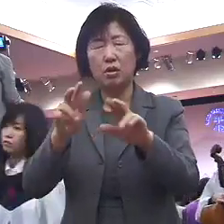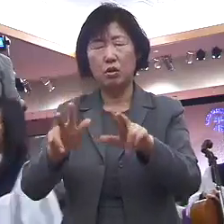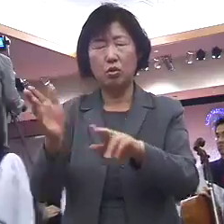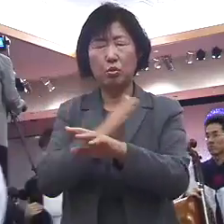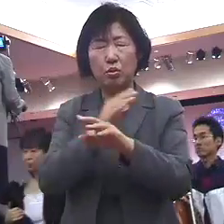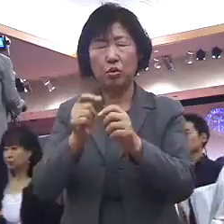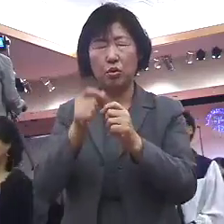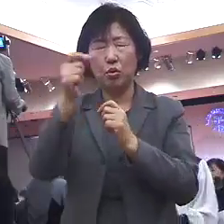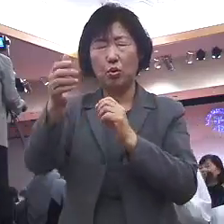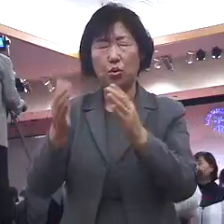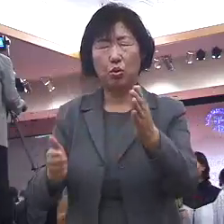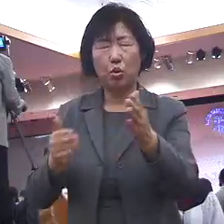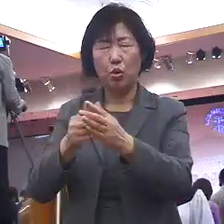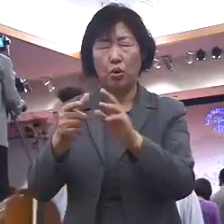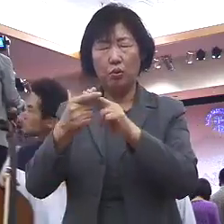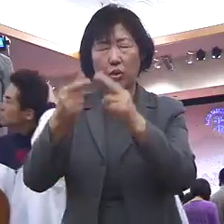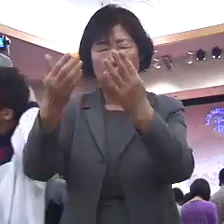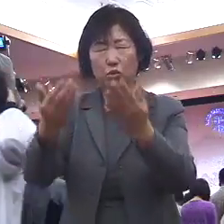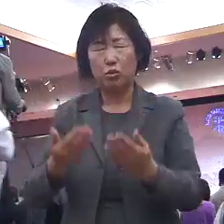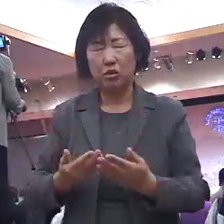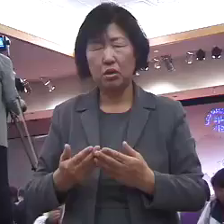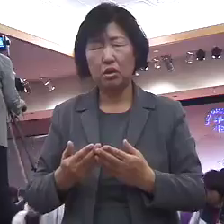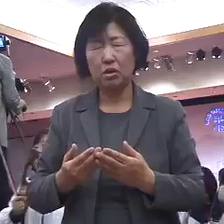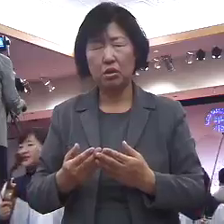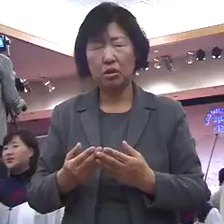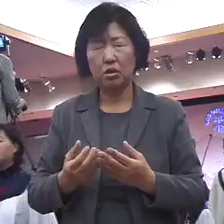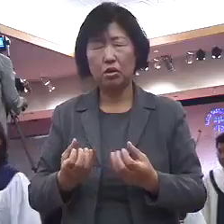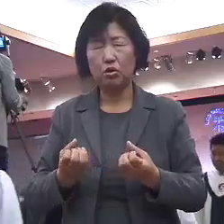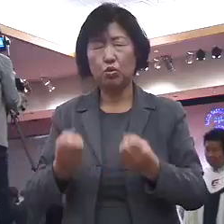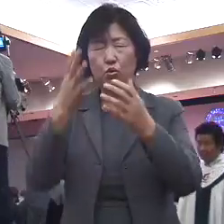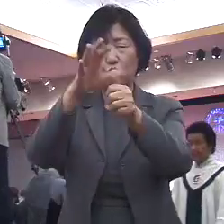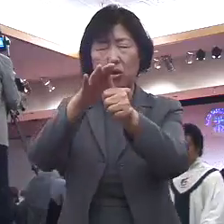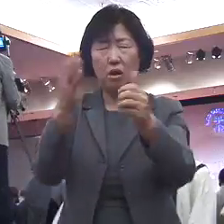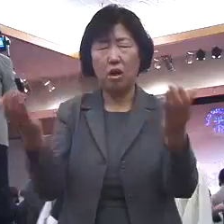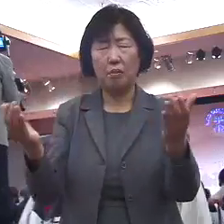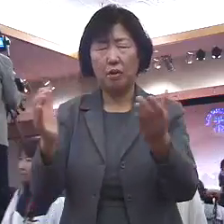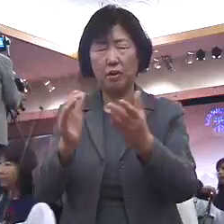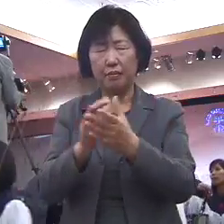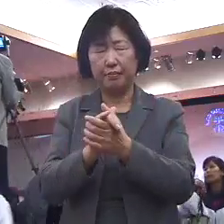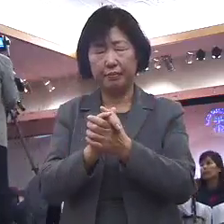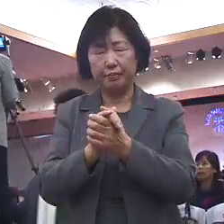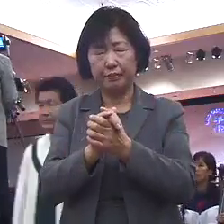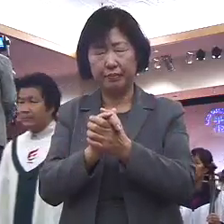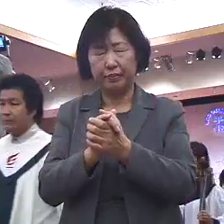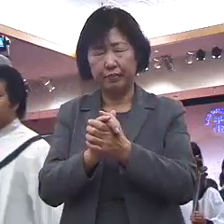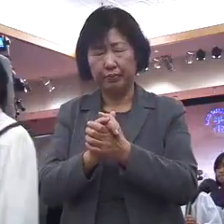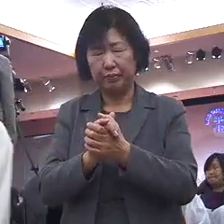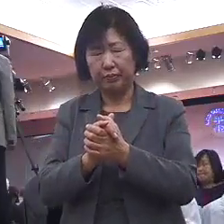이제로부터 영원토록 함께하여 주시옵기를 축원하옵나이다. 아멘.